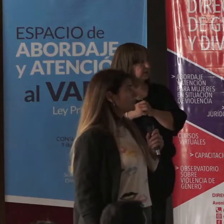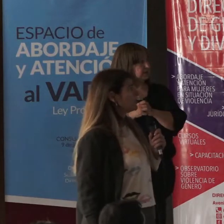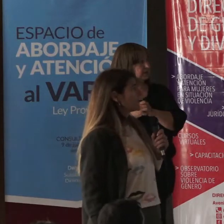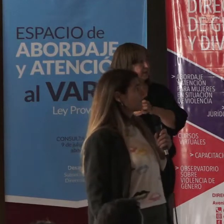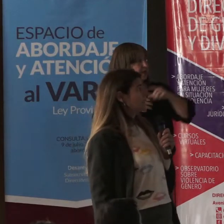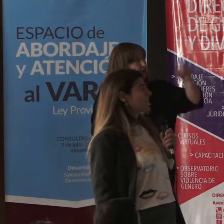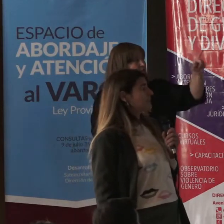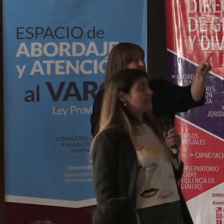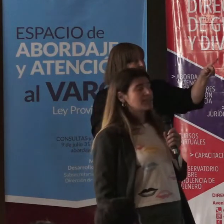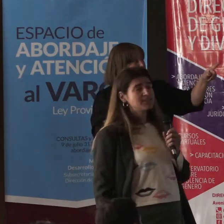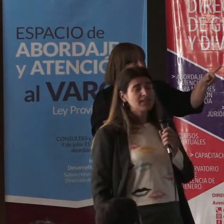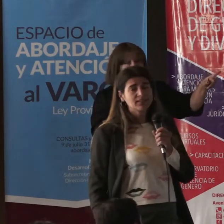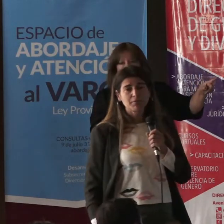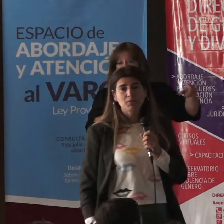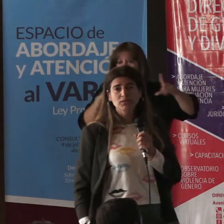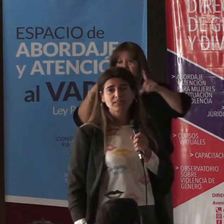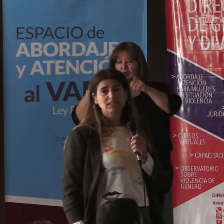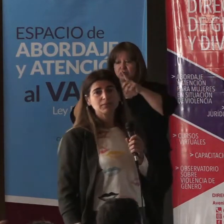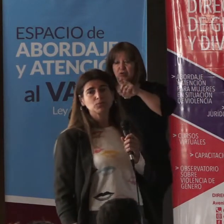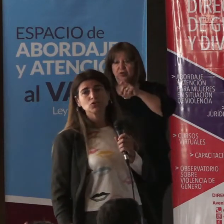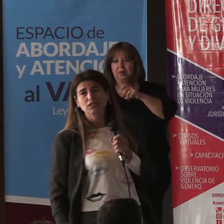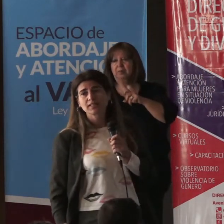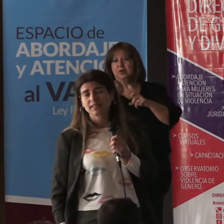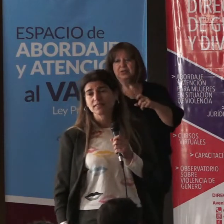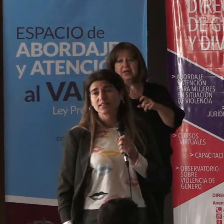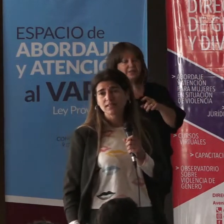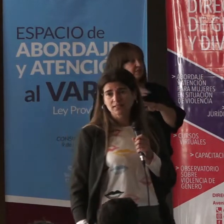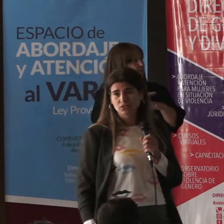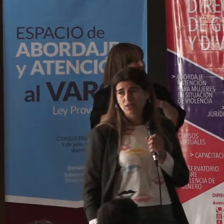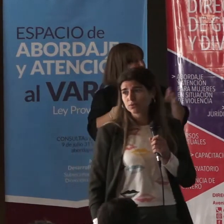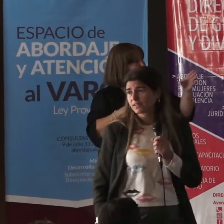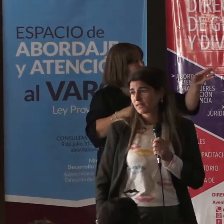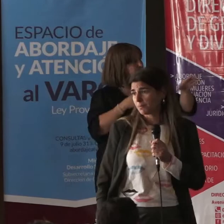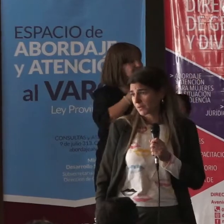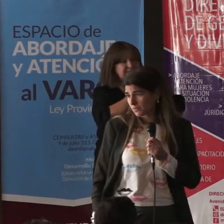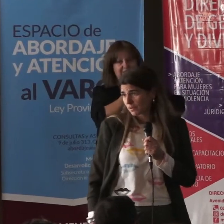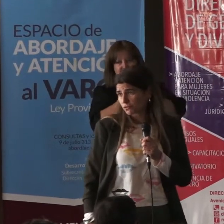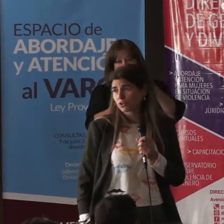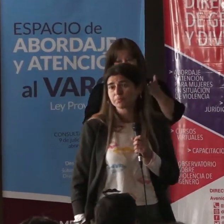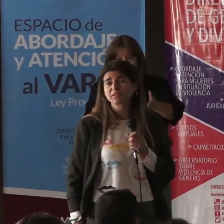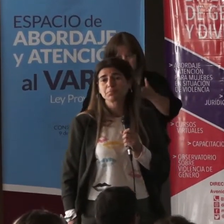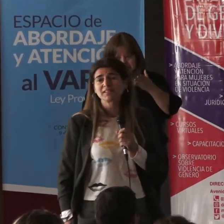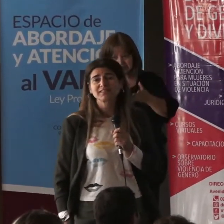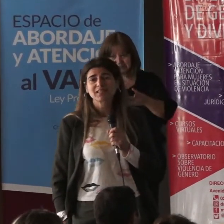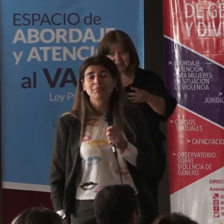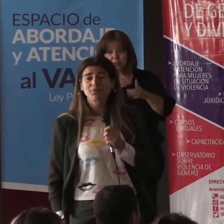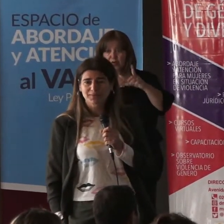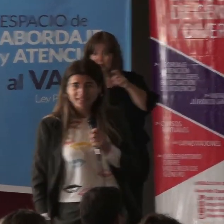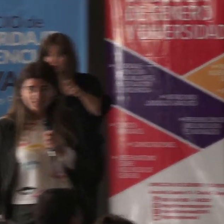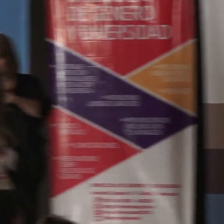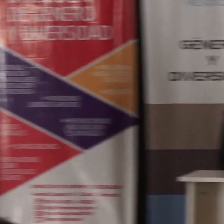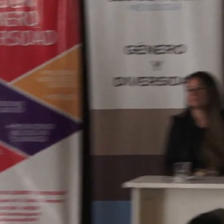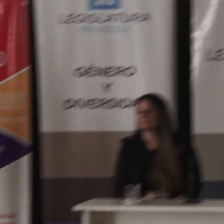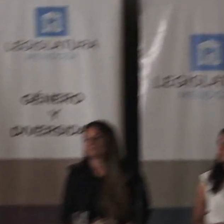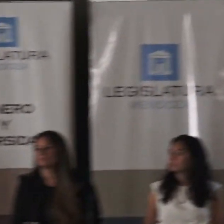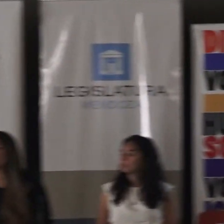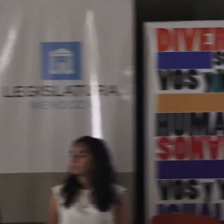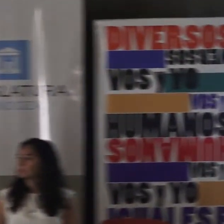Bueno, estos son los ejes que les decía recién. A mí me gusta centrarme mucho en el garantizar el acceso a la justicia porque es nuestra función principal y quizá la más